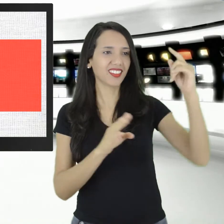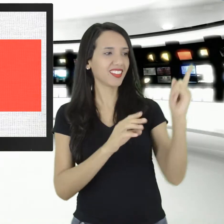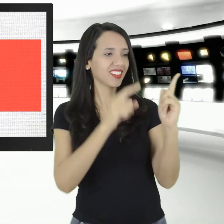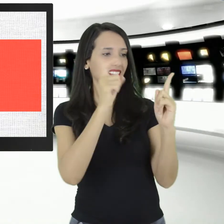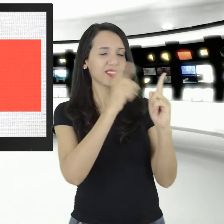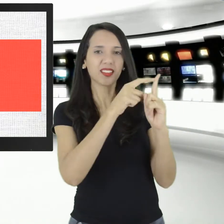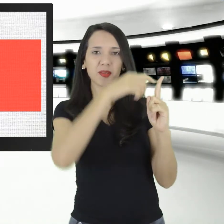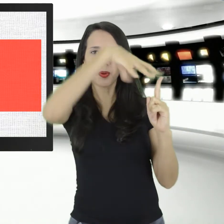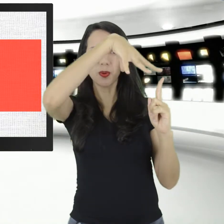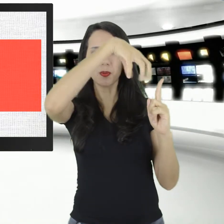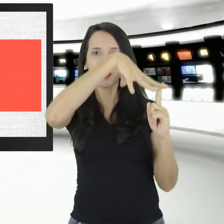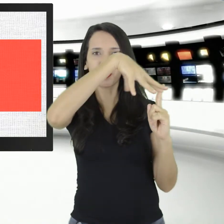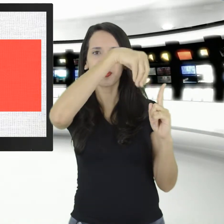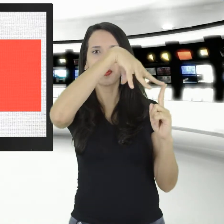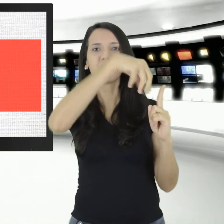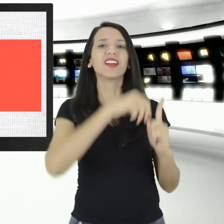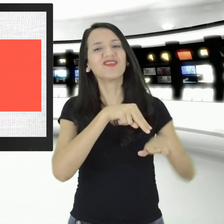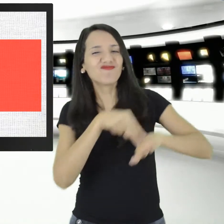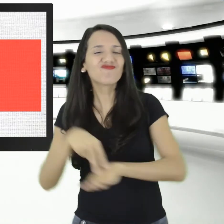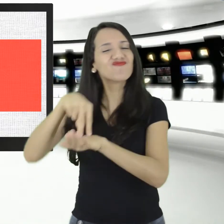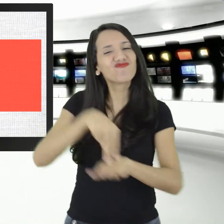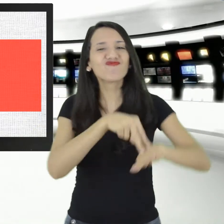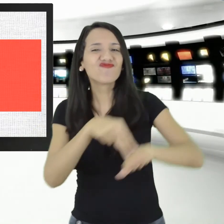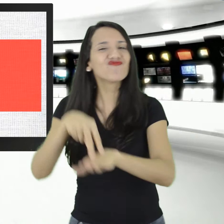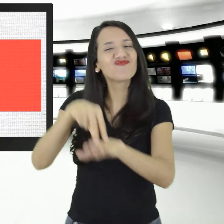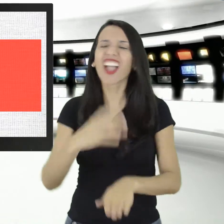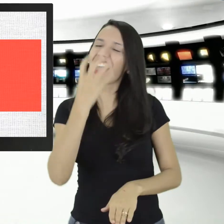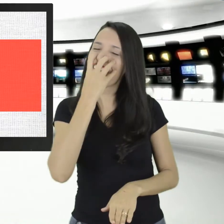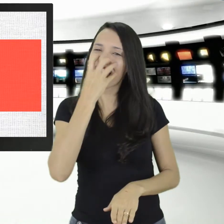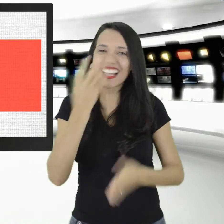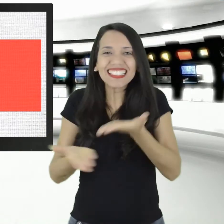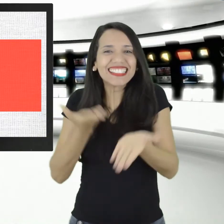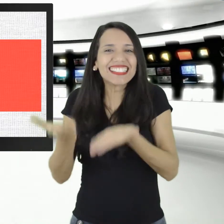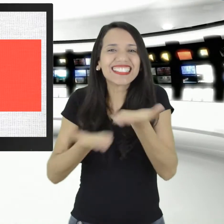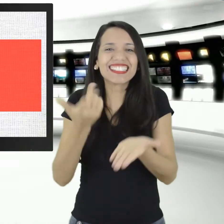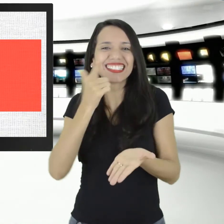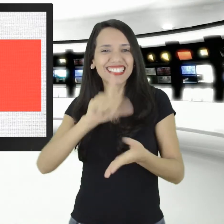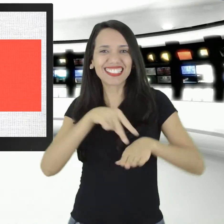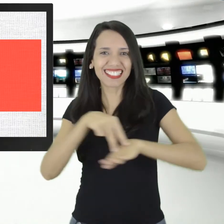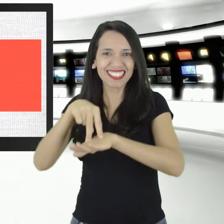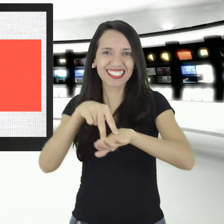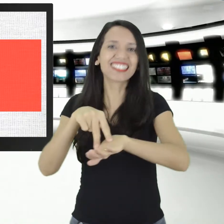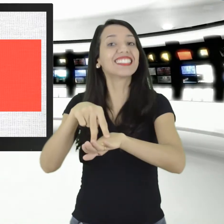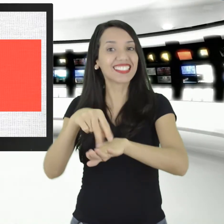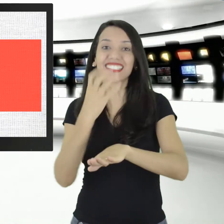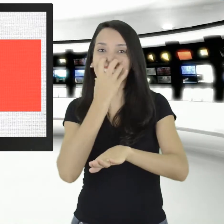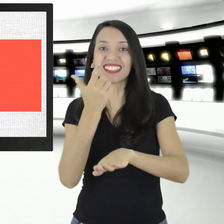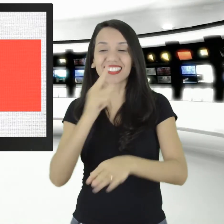apagava as luzes e claro surfava a cachorrinha foi promovida para surf Dog recebendo